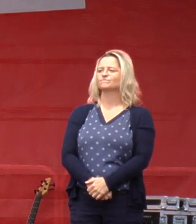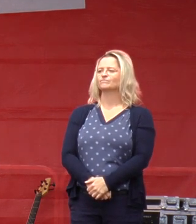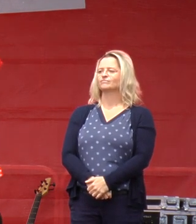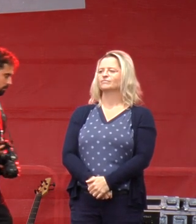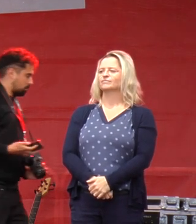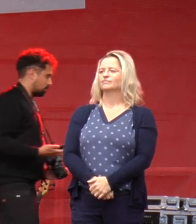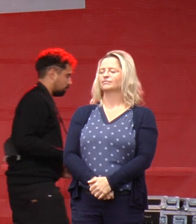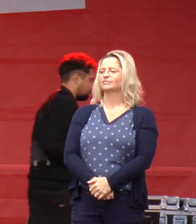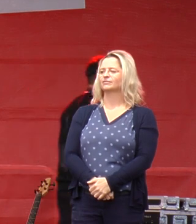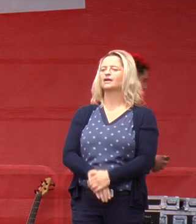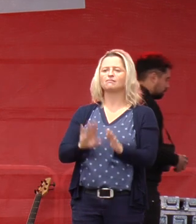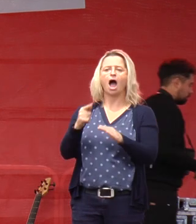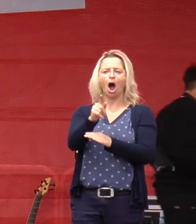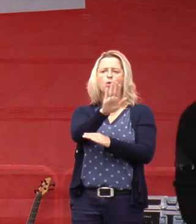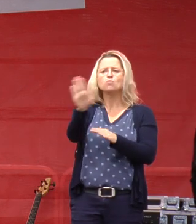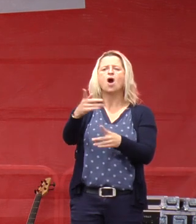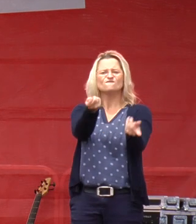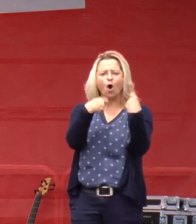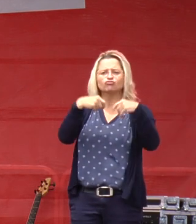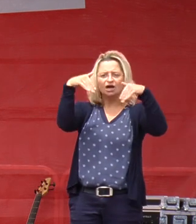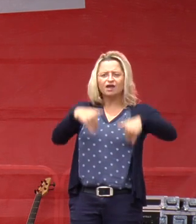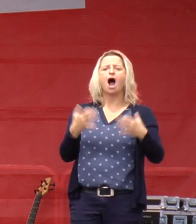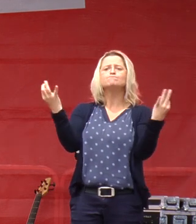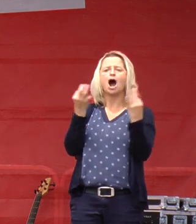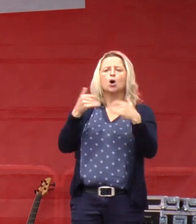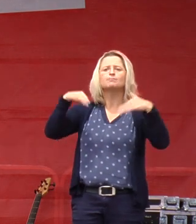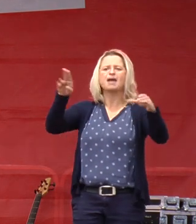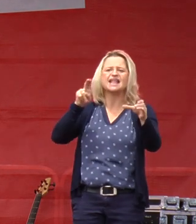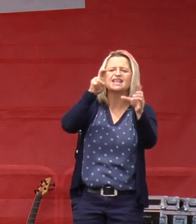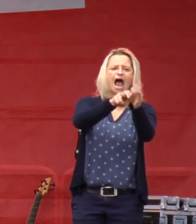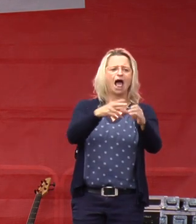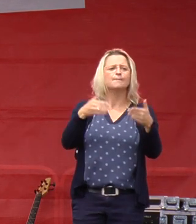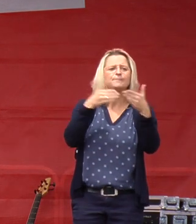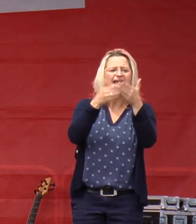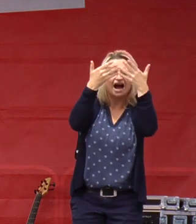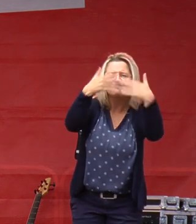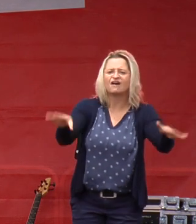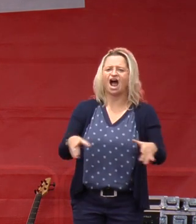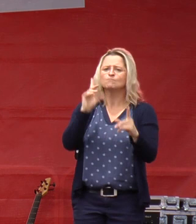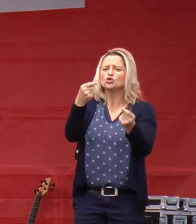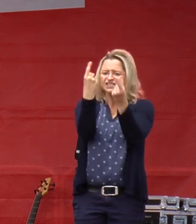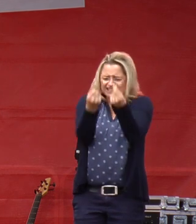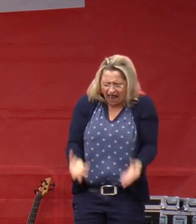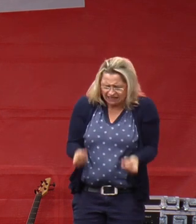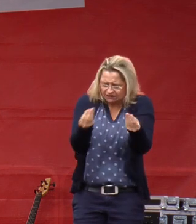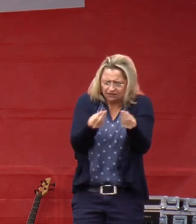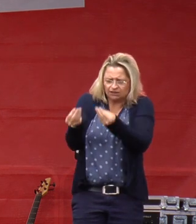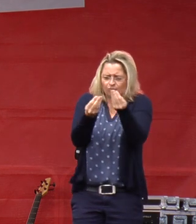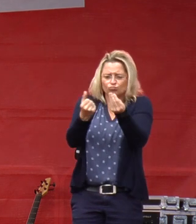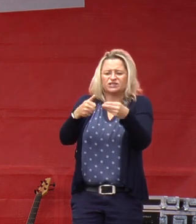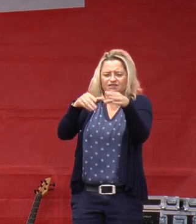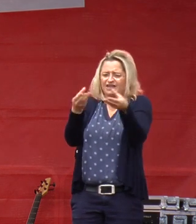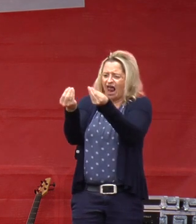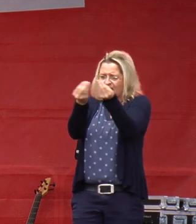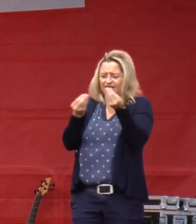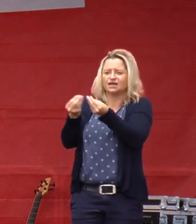Genau, hier gibt es weitere Vorschläge. Wir brauchen sozusagen mehr Teilhabe, mehr Barrierefreiheit. Da muss Geld in die Hand genommen werden. Kurzum, wir